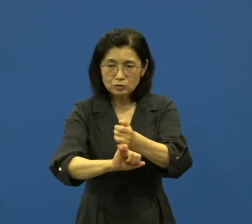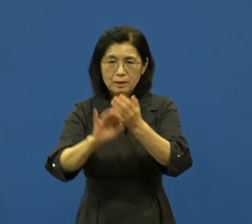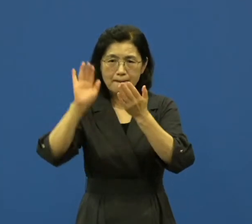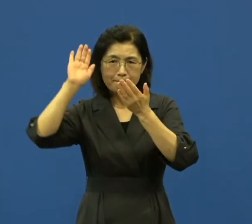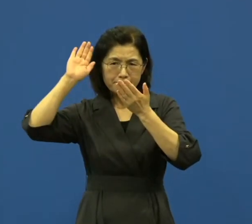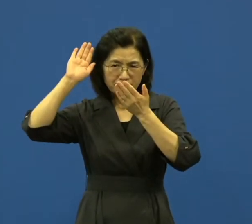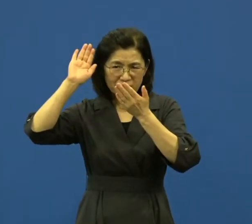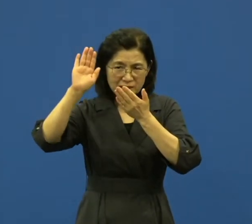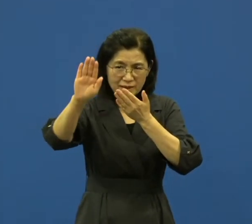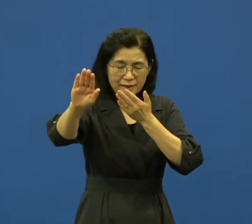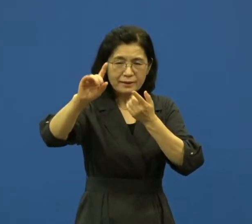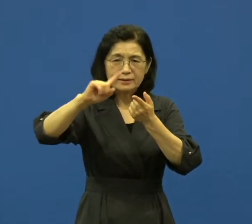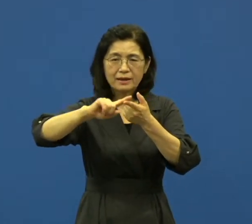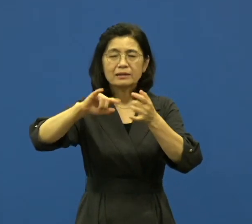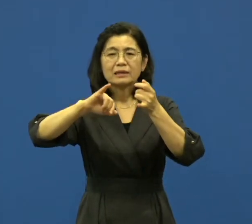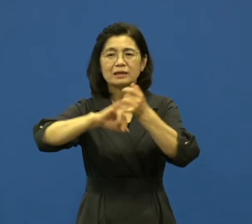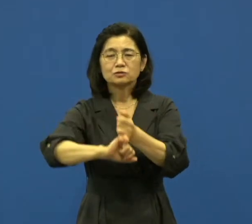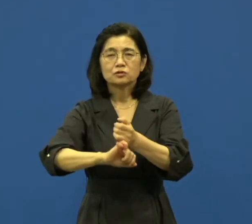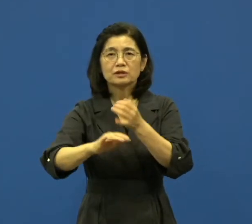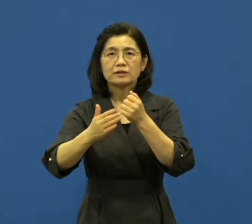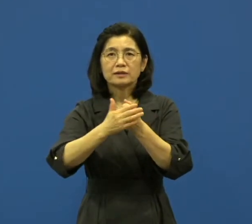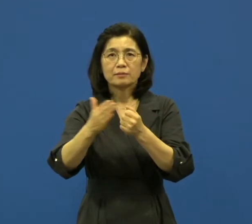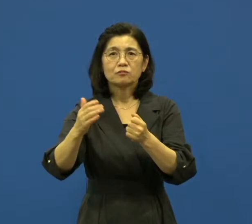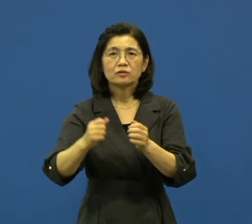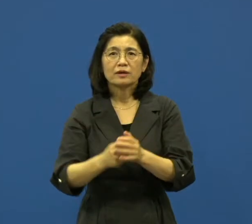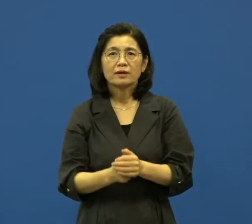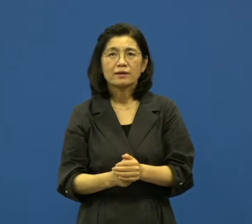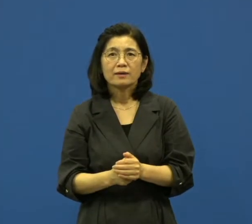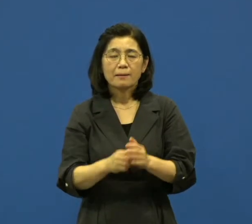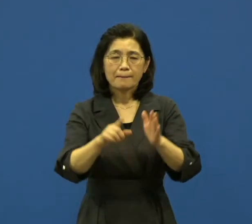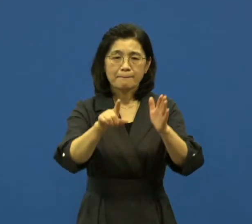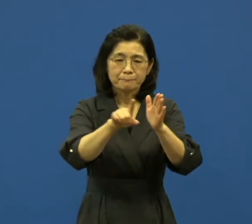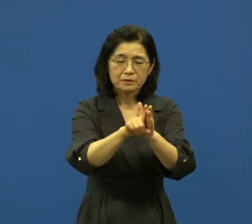믿음의 근거는 하나님의 약속이에요.